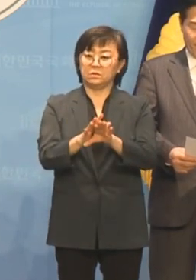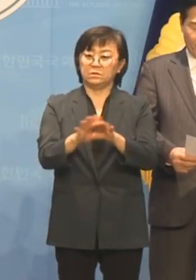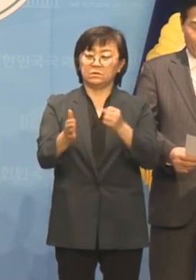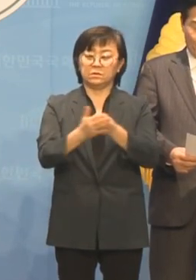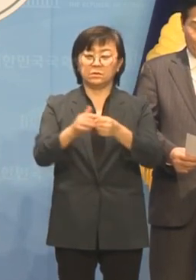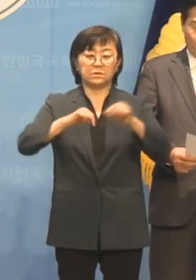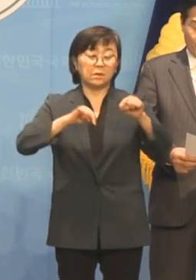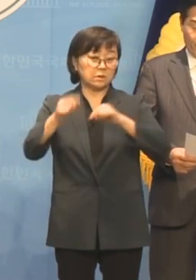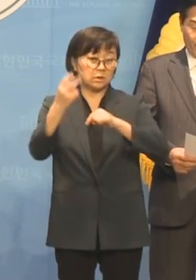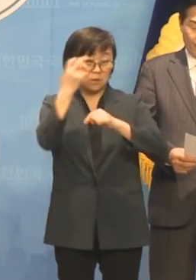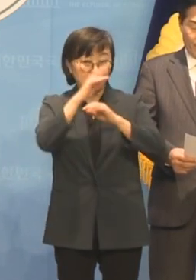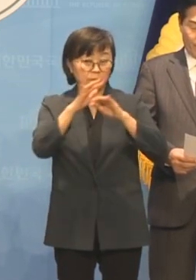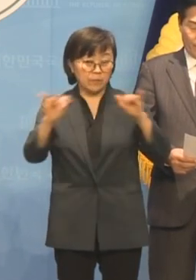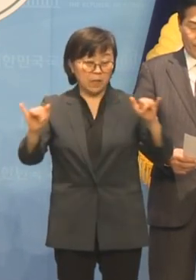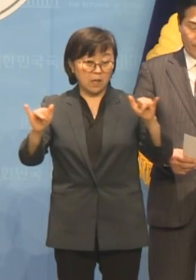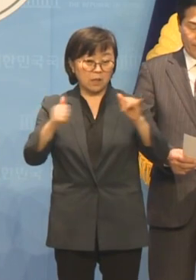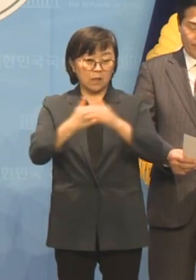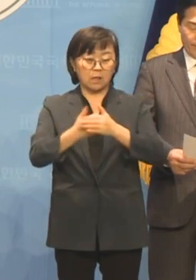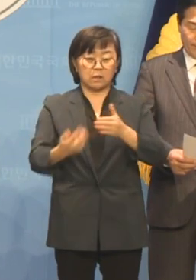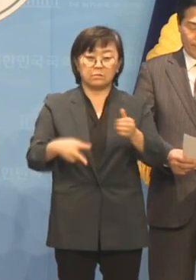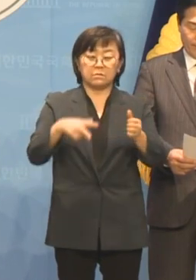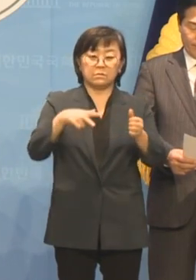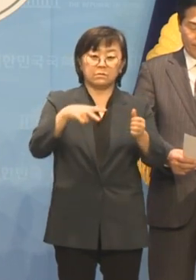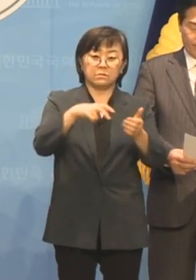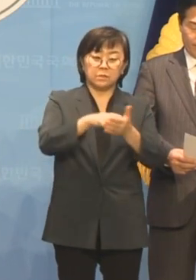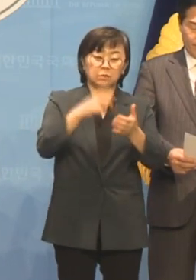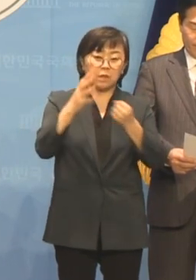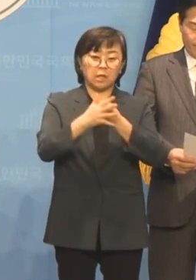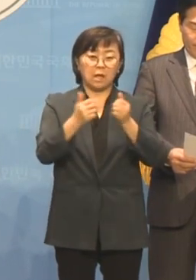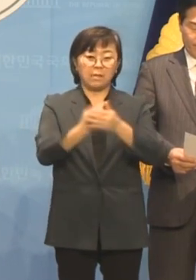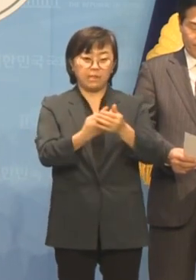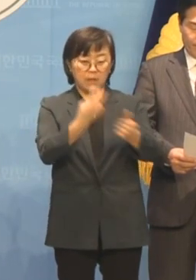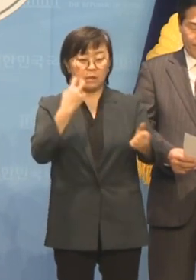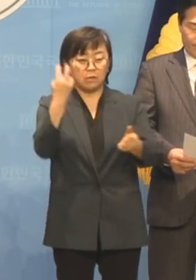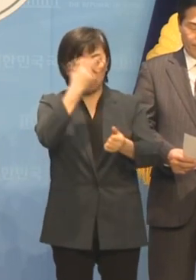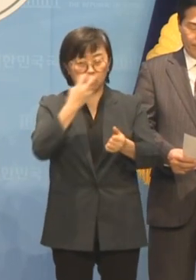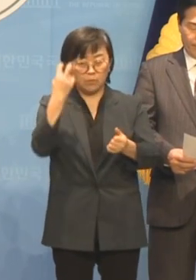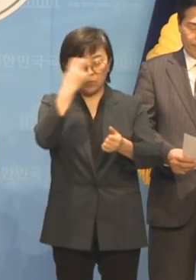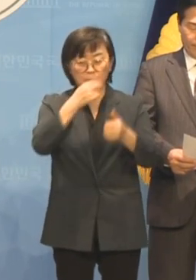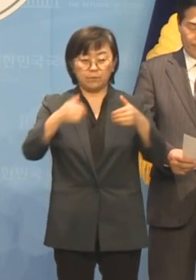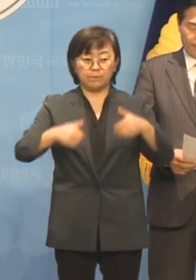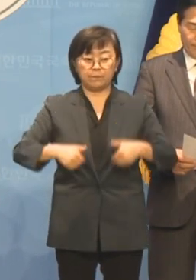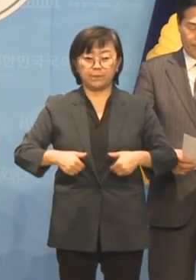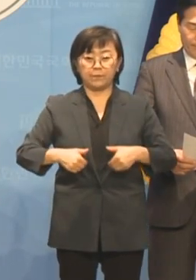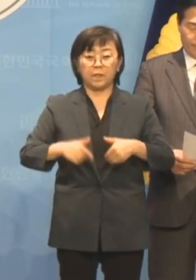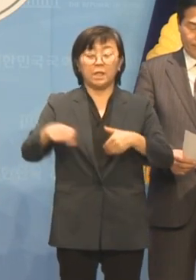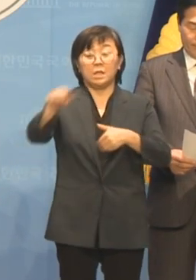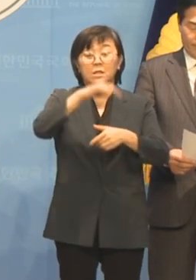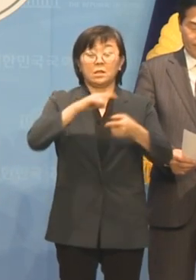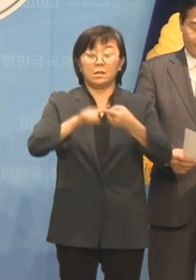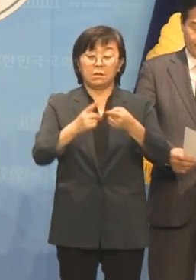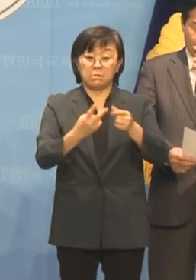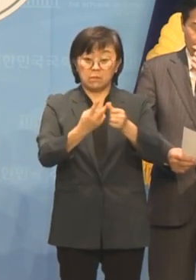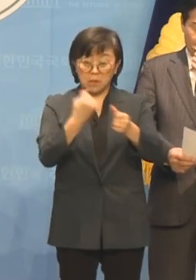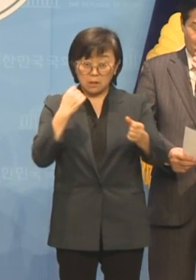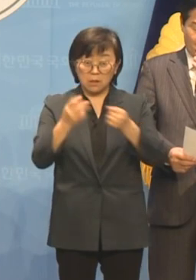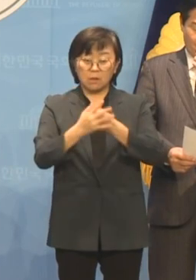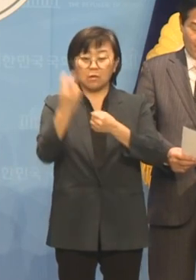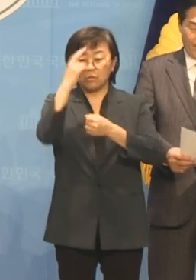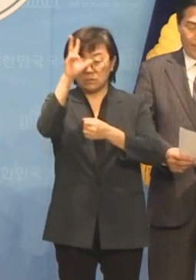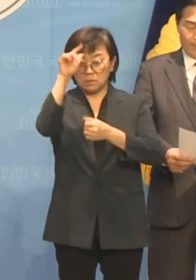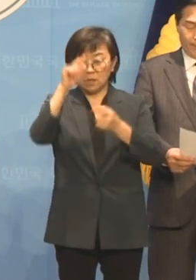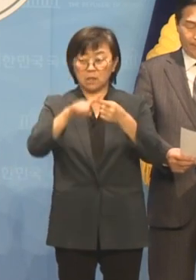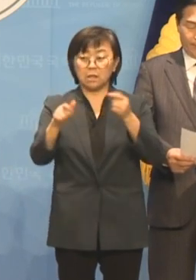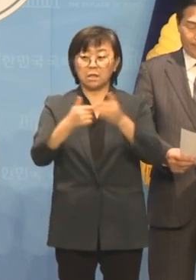정치검사가 더 이상 발 붙일 수 없게 탄핵을 검토하겠습니다. 이들에 대한 탄핵은